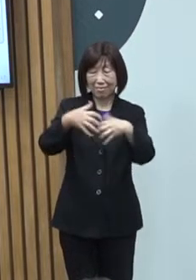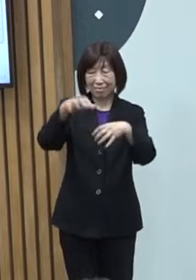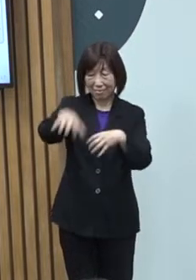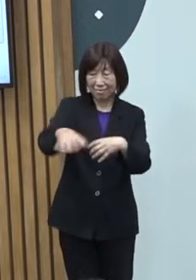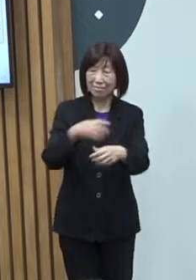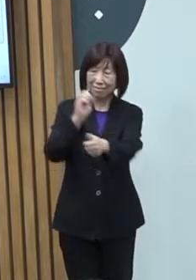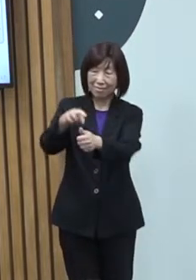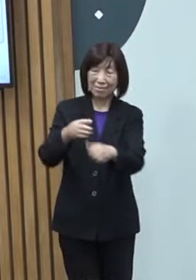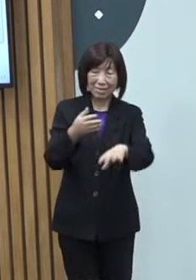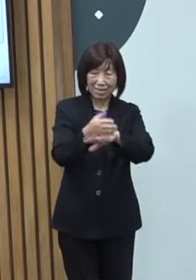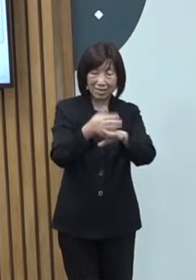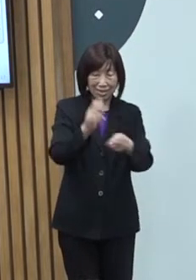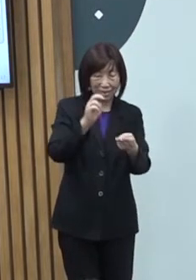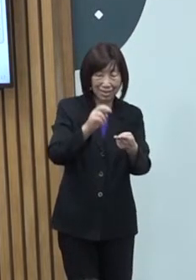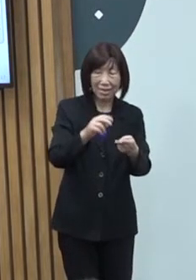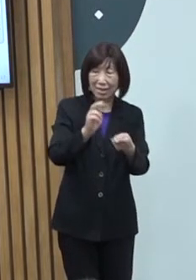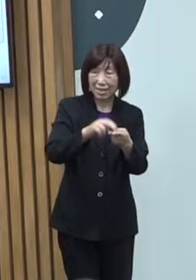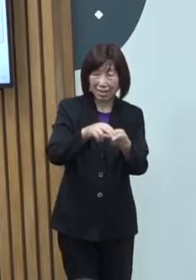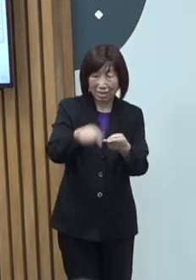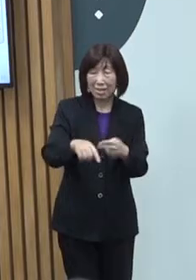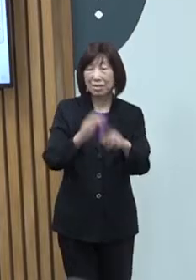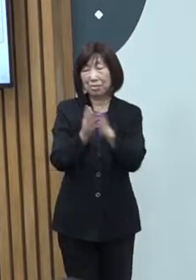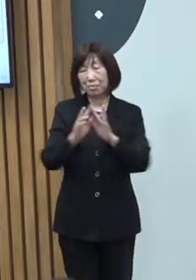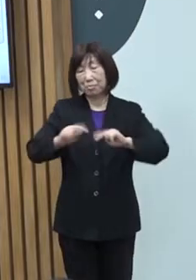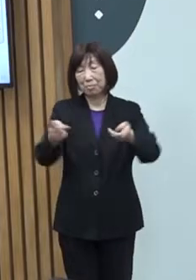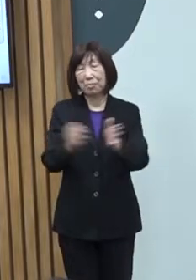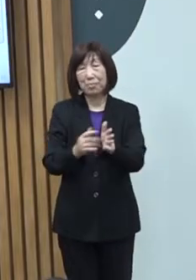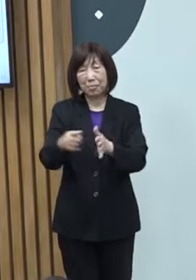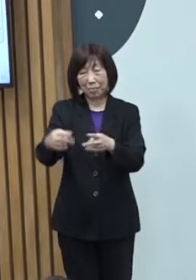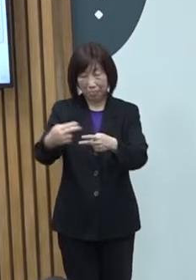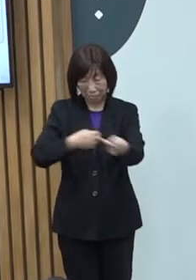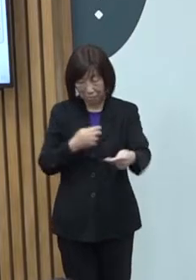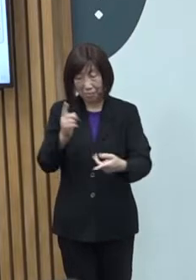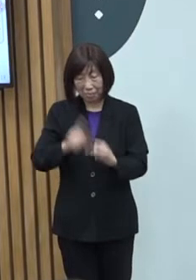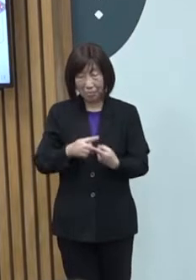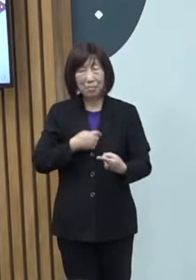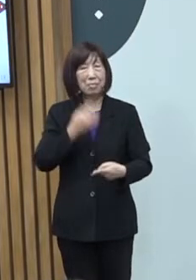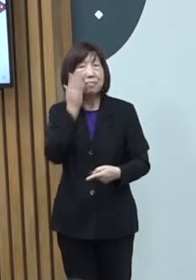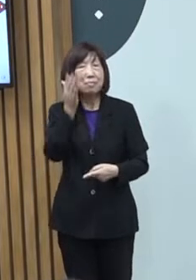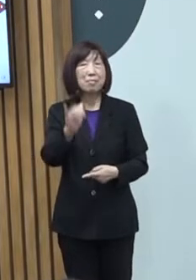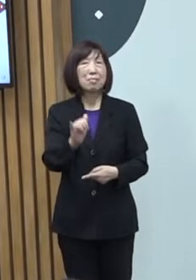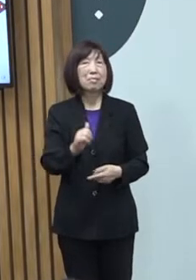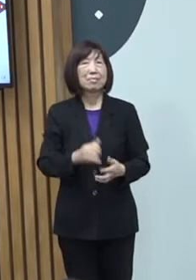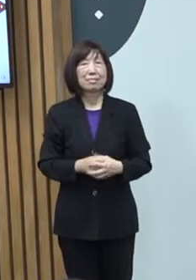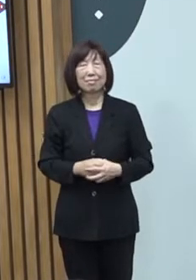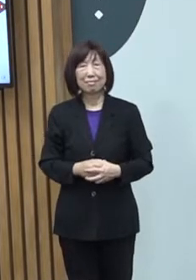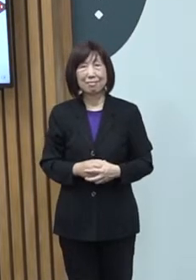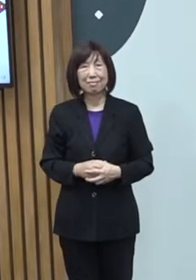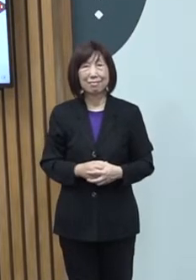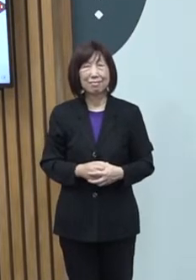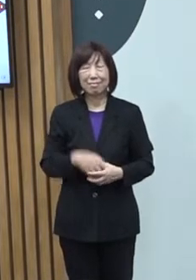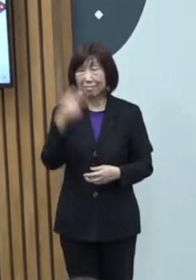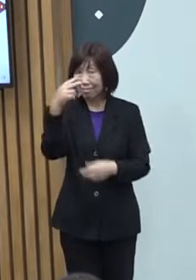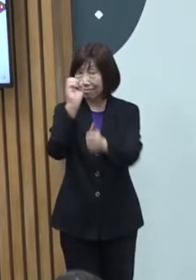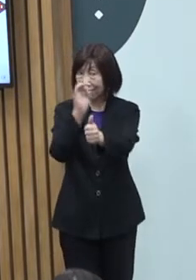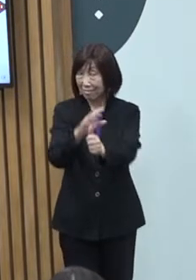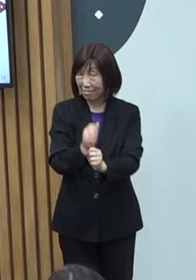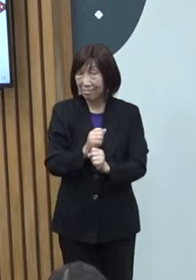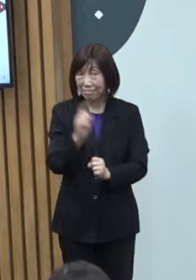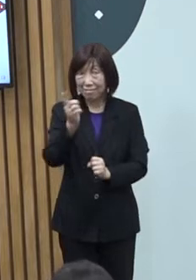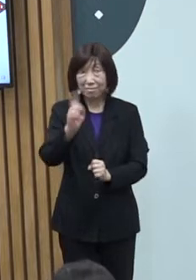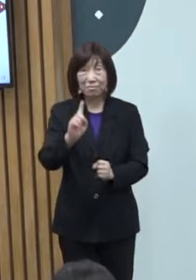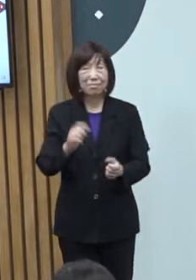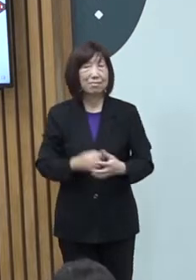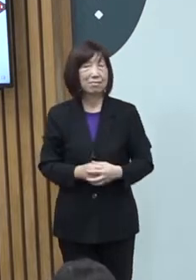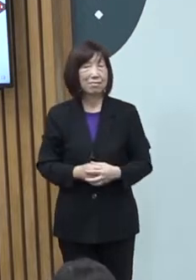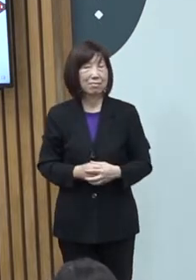址变更，这样子税单就能够顺利的寄到你的家里。那另外就是贴心的叮咛各位车